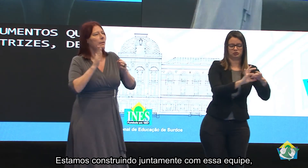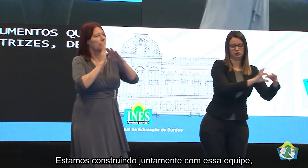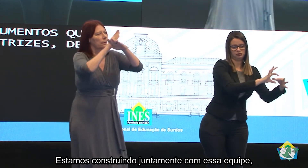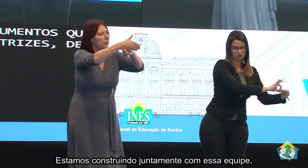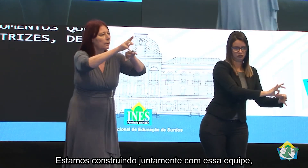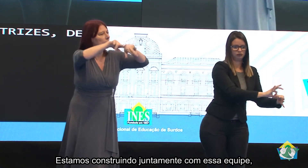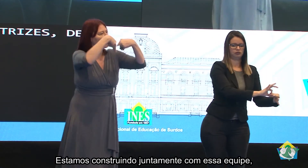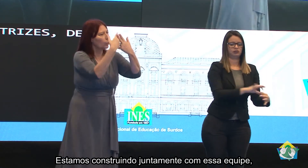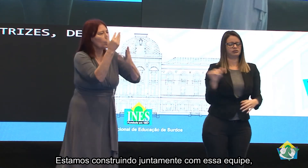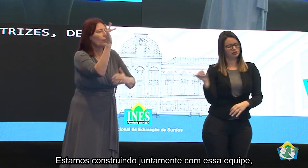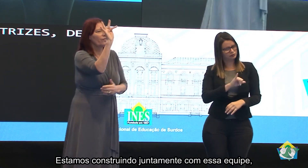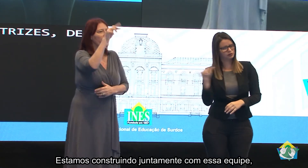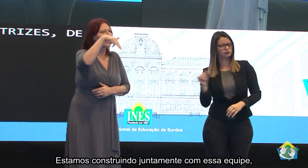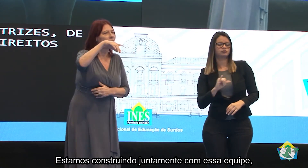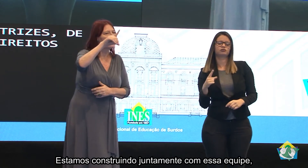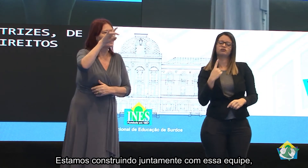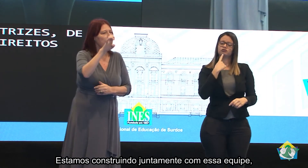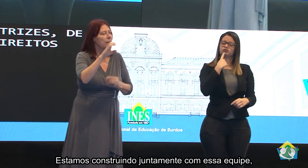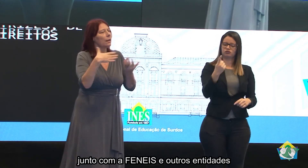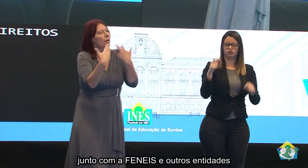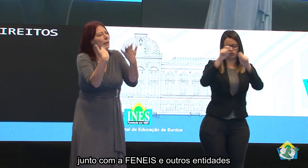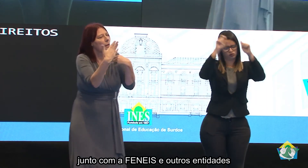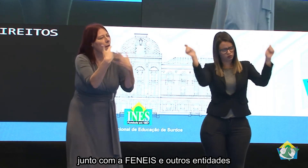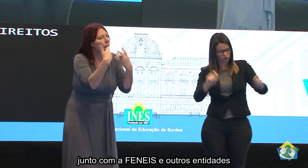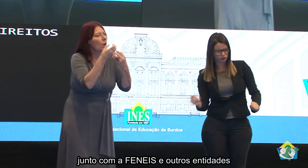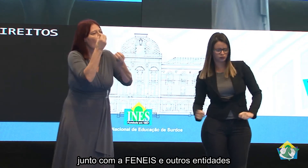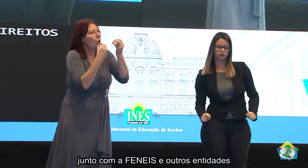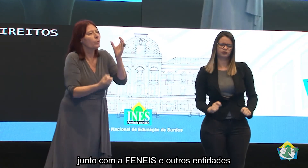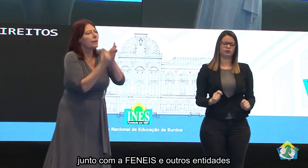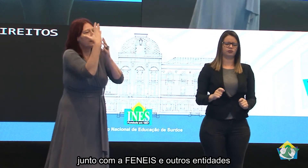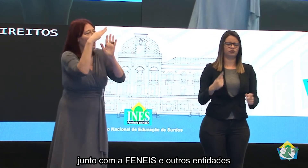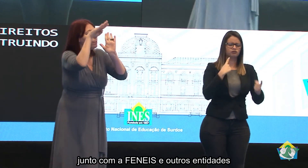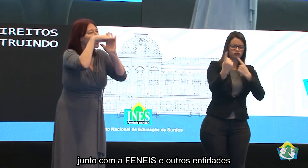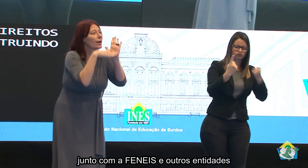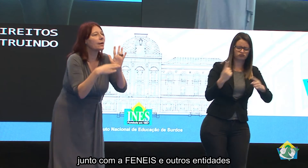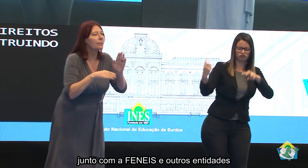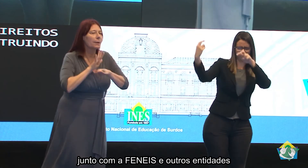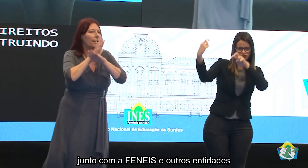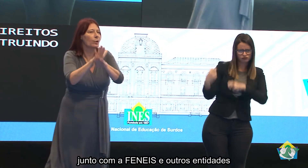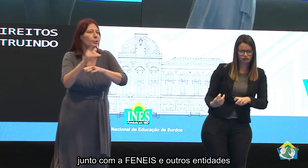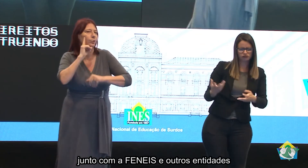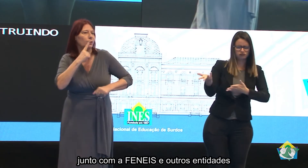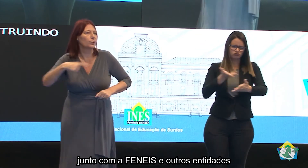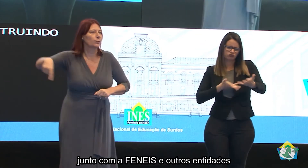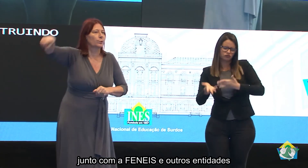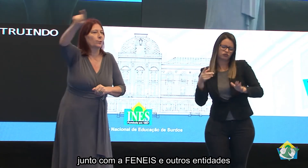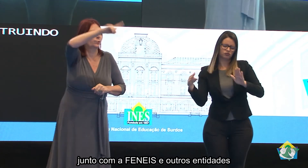juntamente com essa equipe, junto com